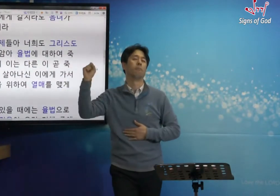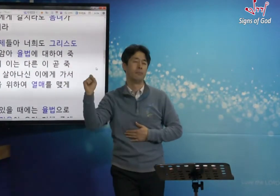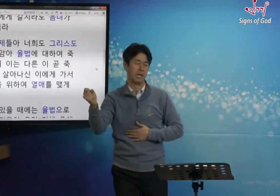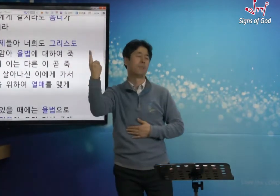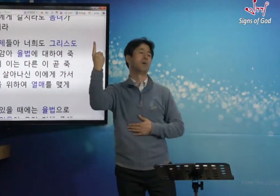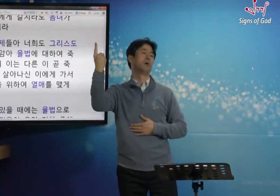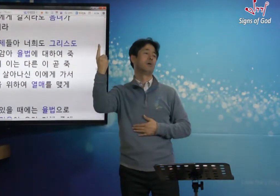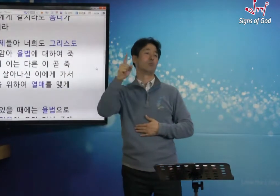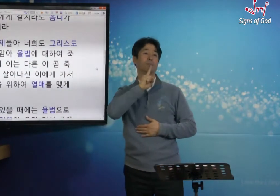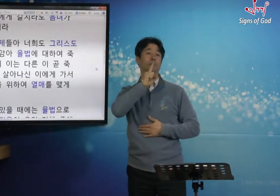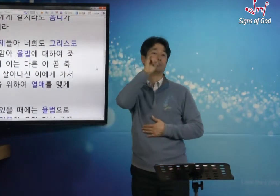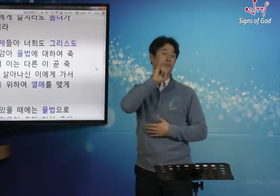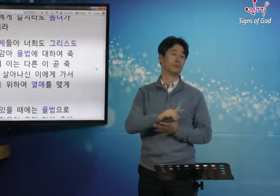그리스도의